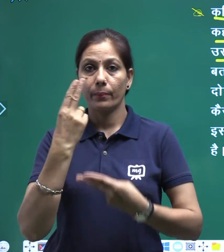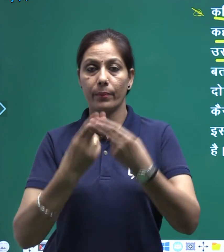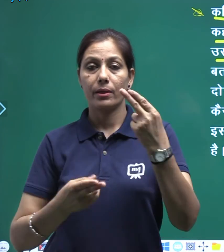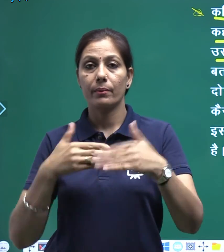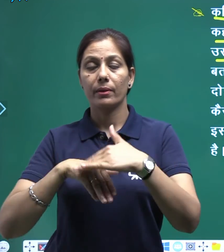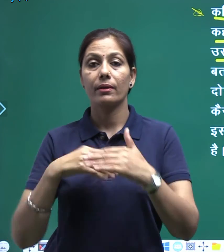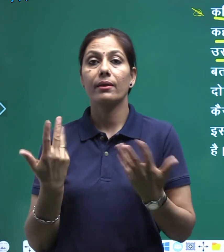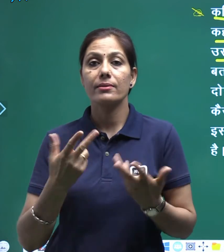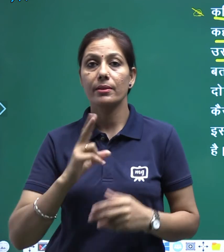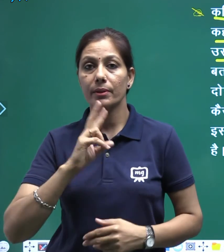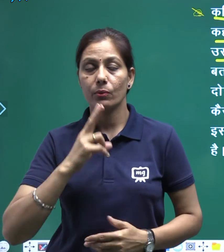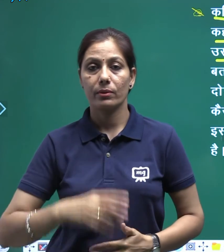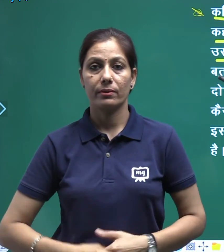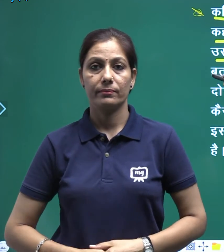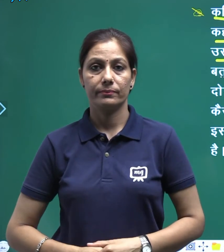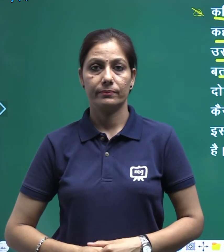कैसे बताओगी,